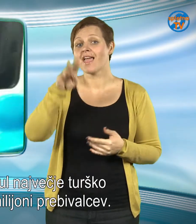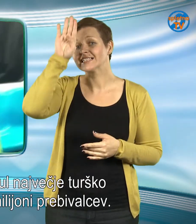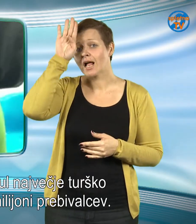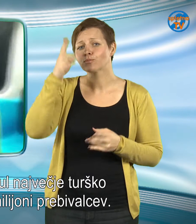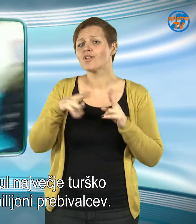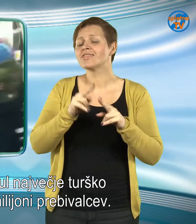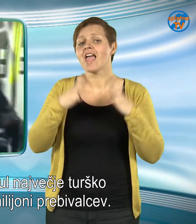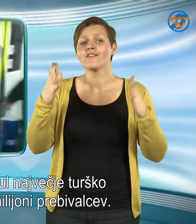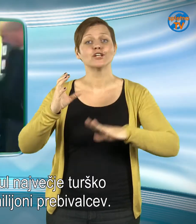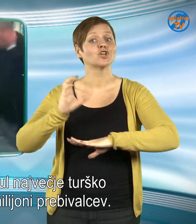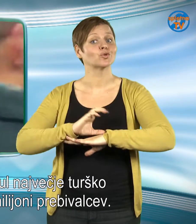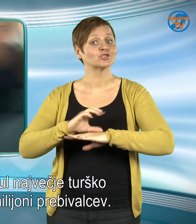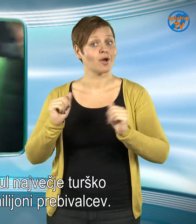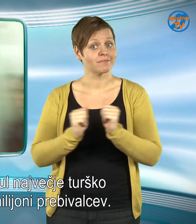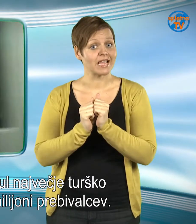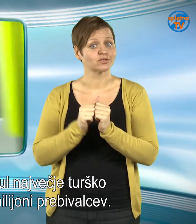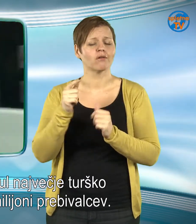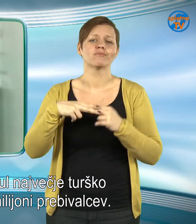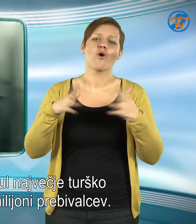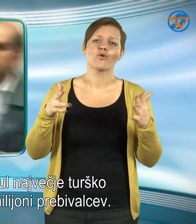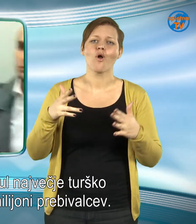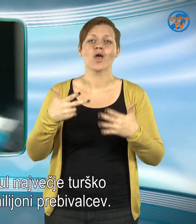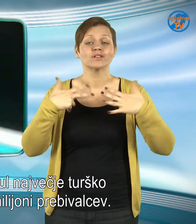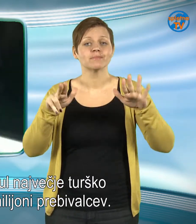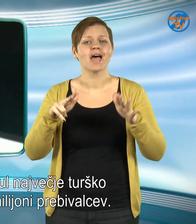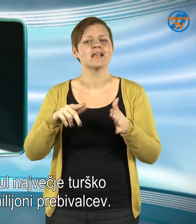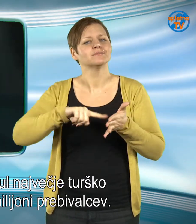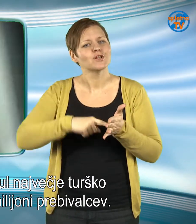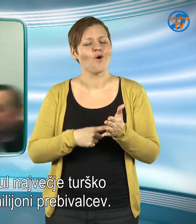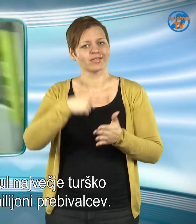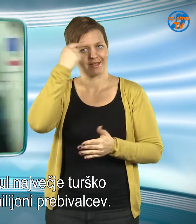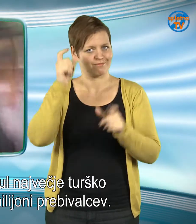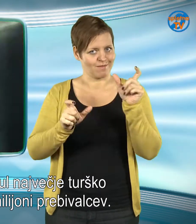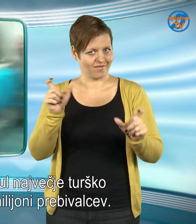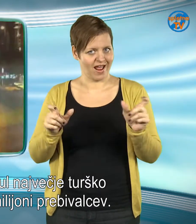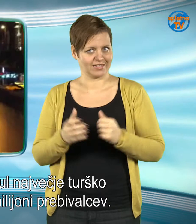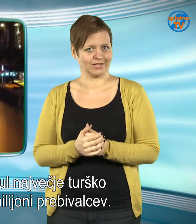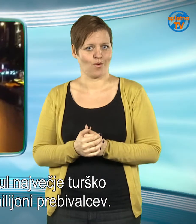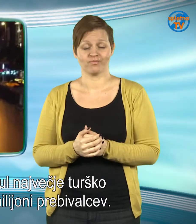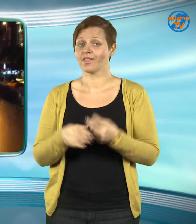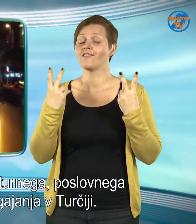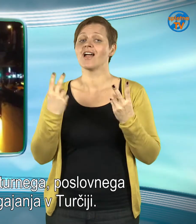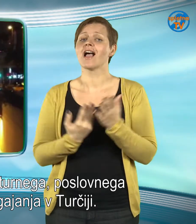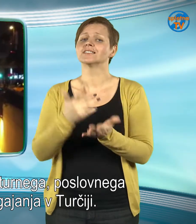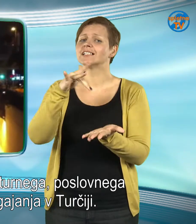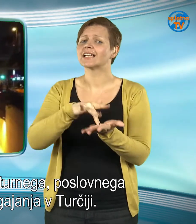Sicer pa je Istanbul največje turško mesto z okoli 18 milijoni prebivalcev. Velja za